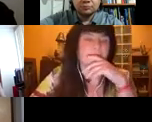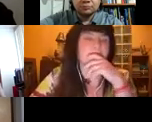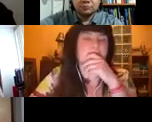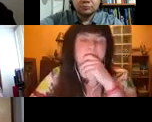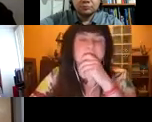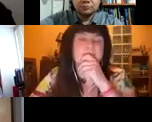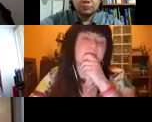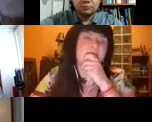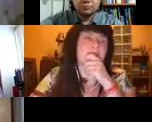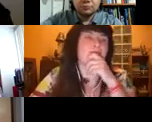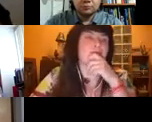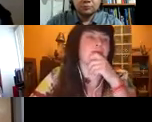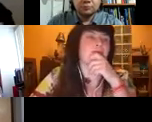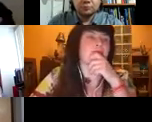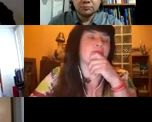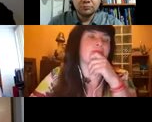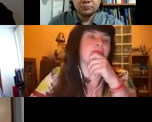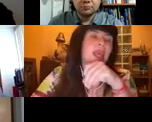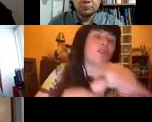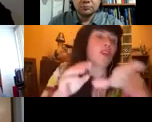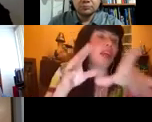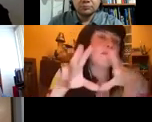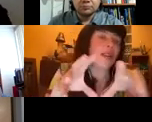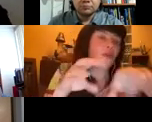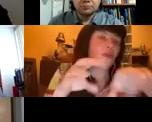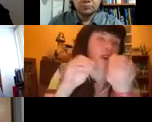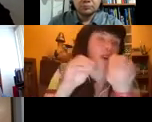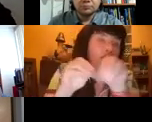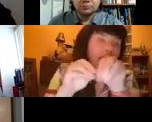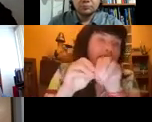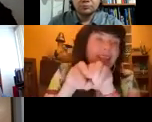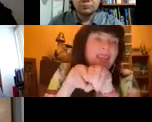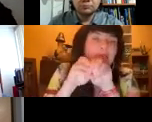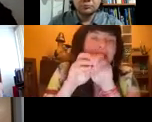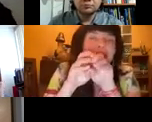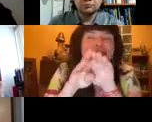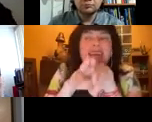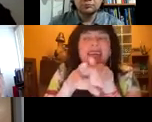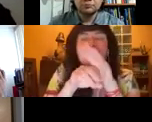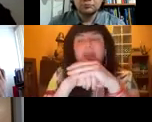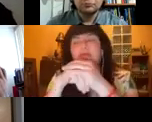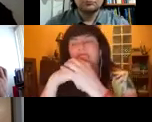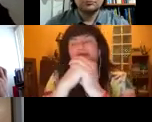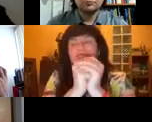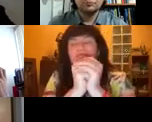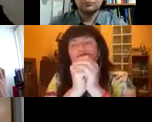poder funcionar en la vida diaria. No, y además lo último que yo quisiera decir, que además de que